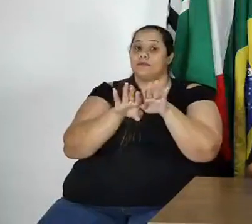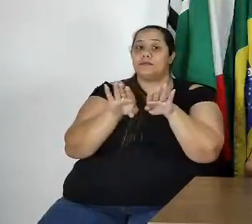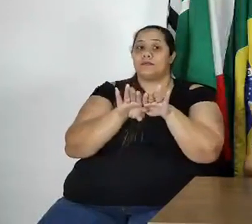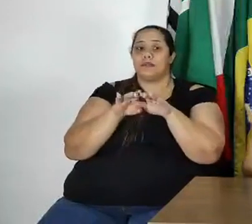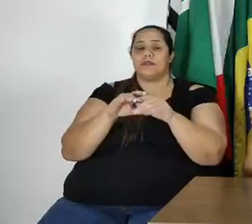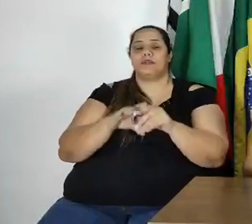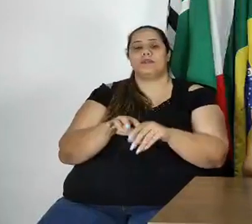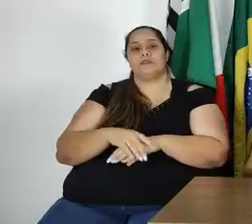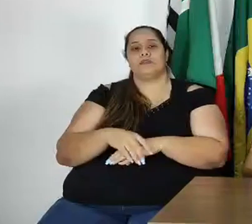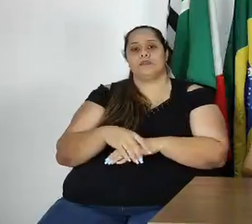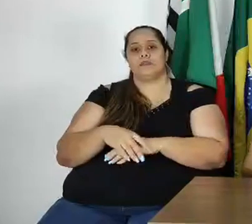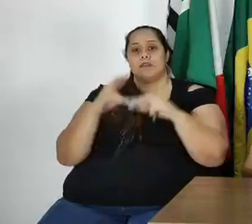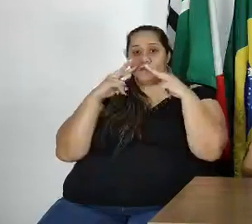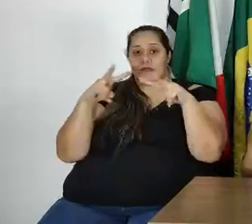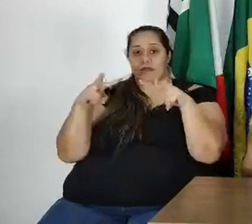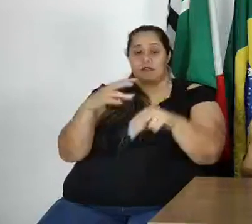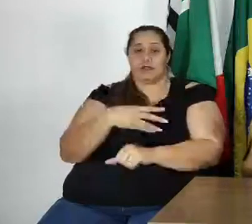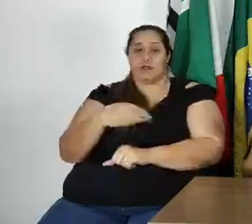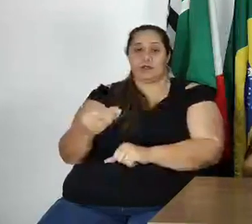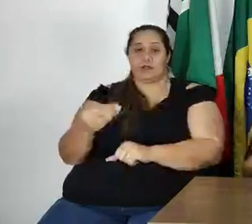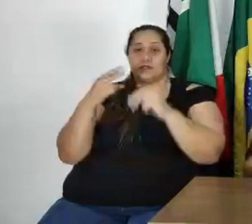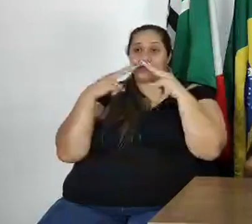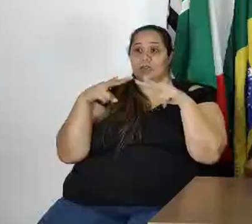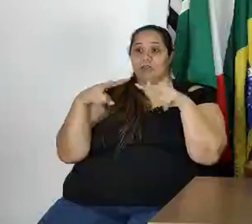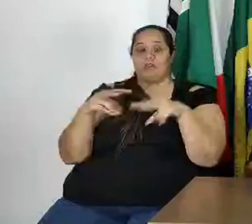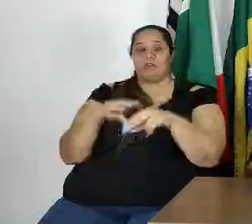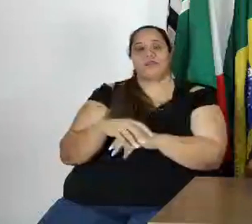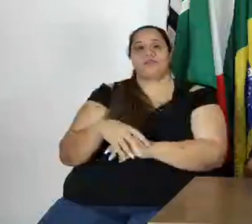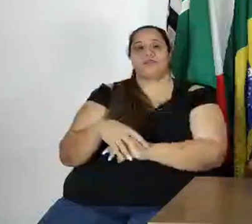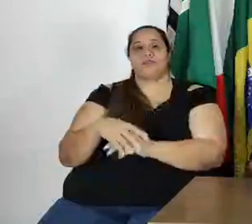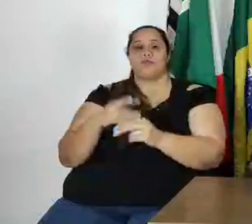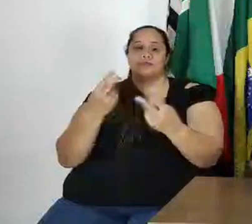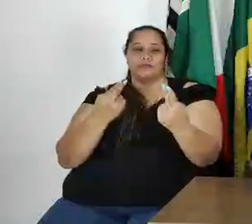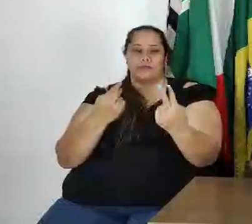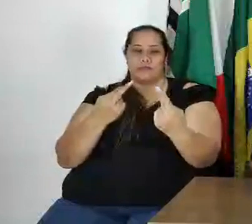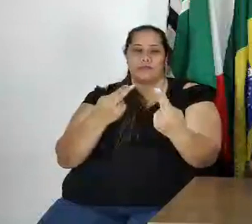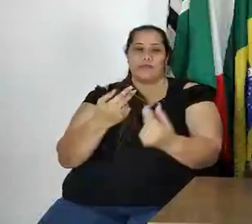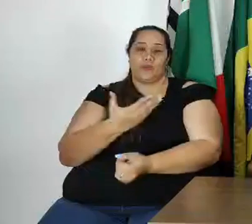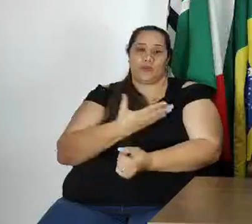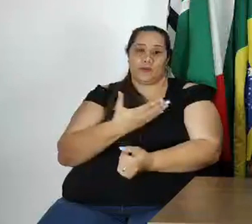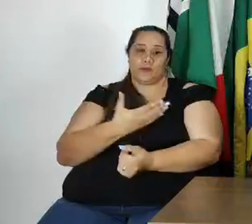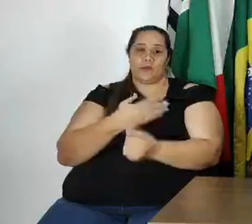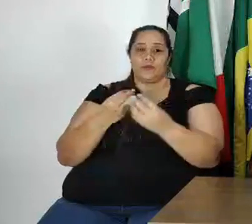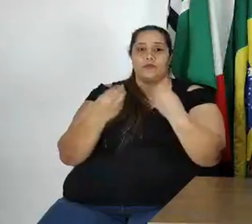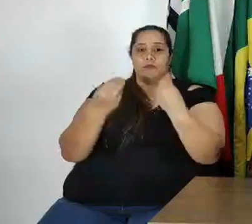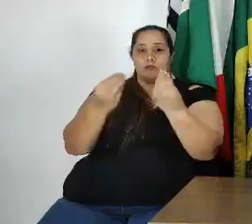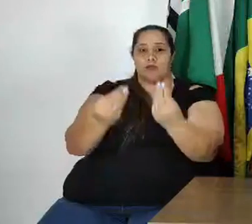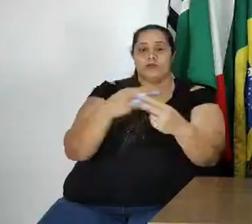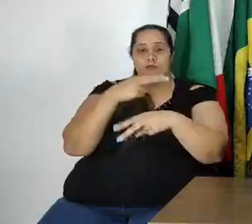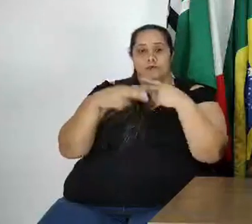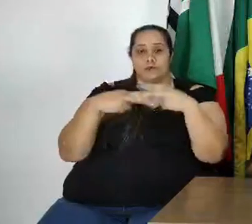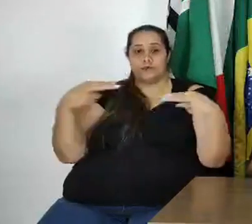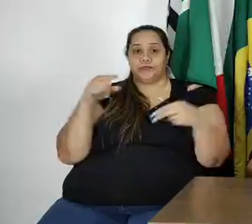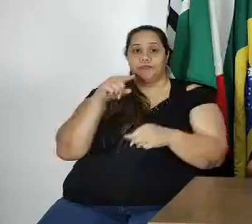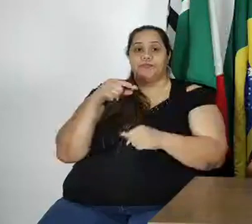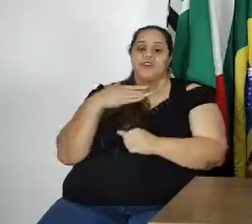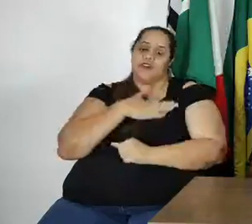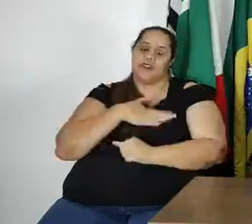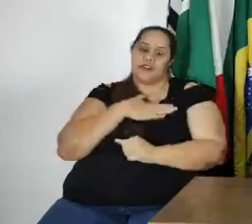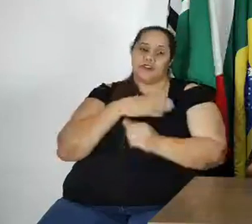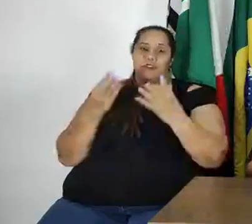É como quando você faz aniversário e um amigo te presenteia com um objeto que você gosta. E você